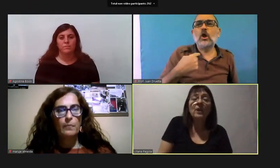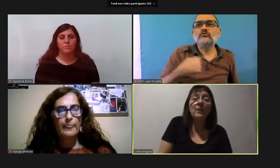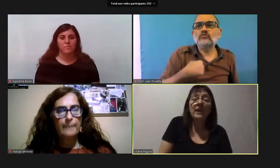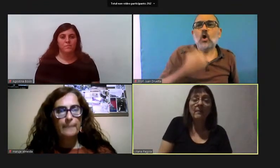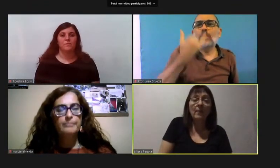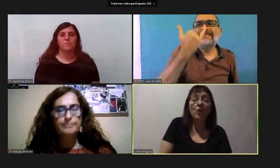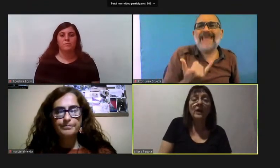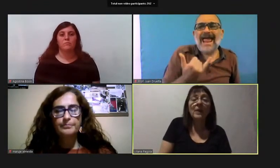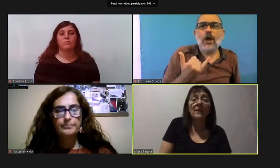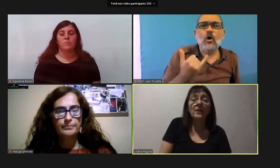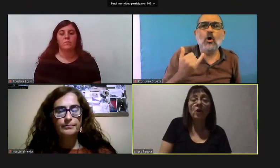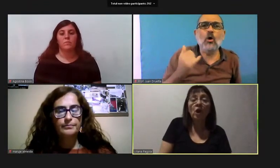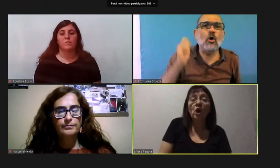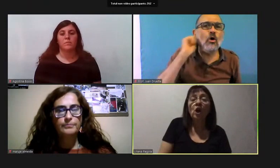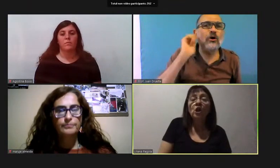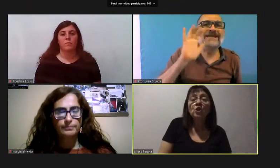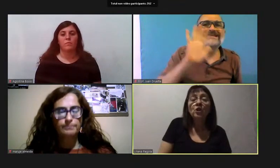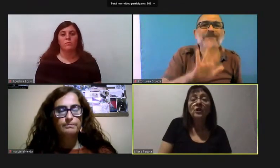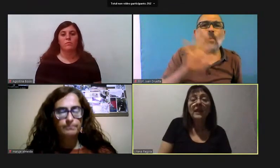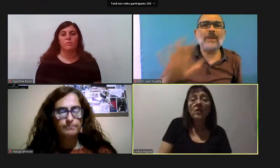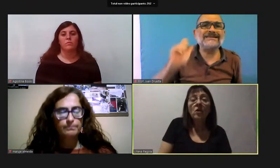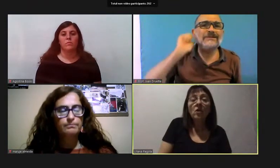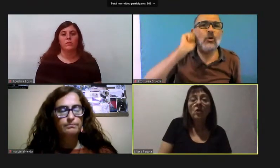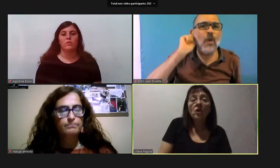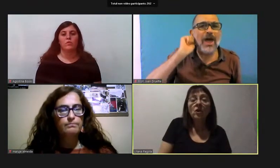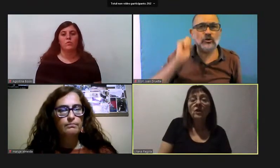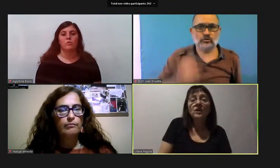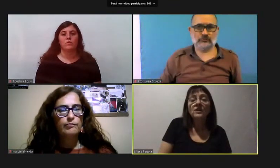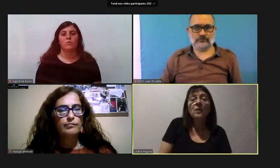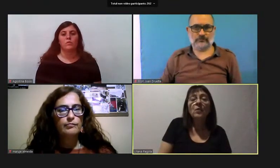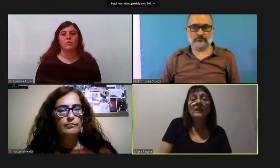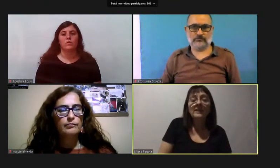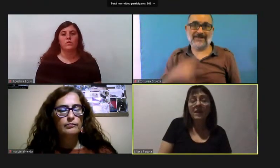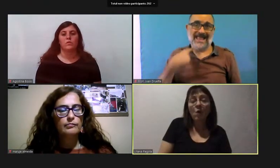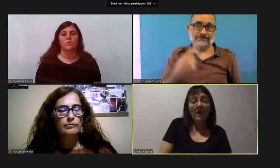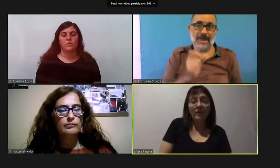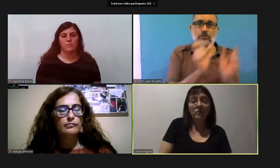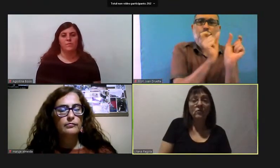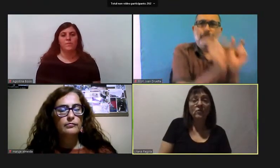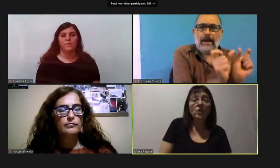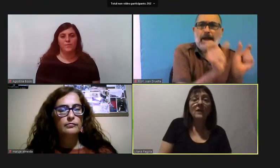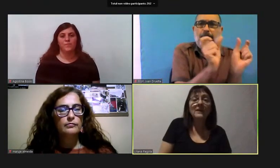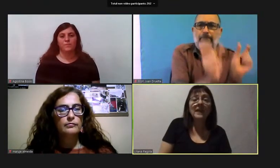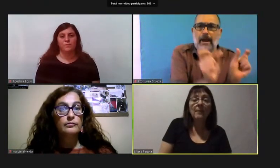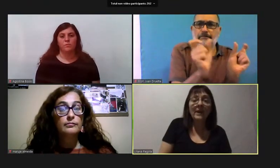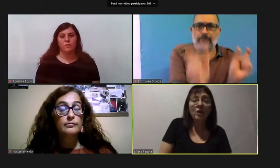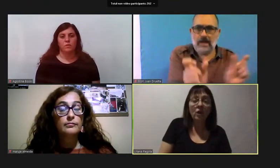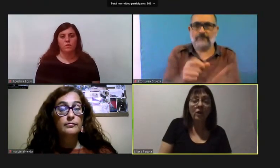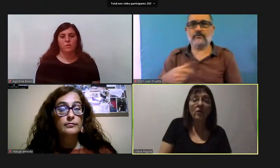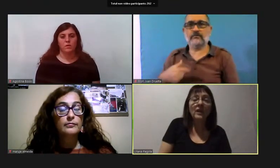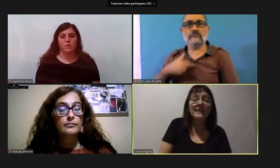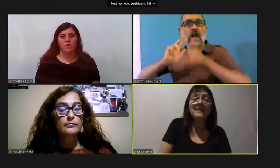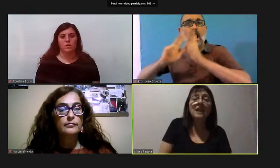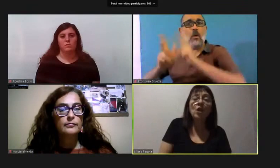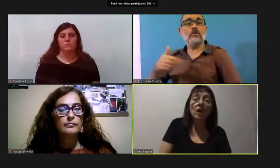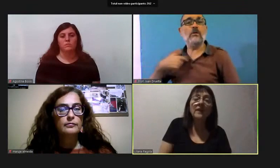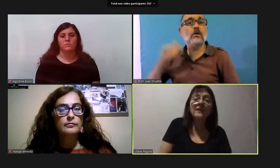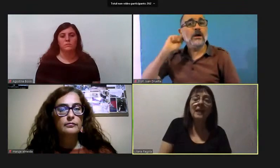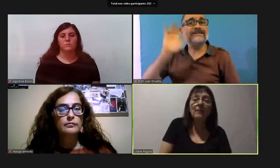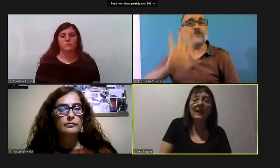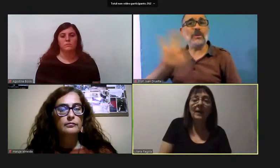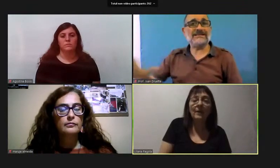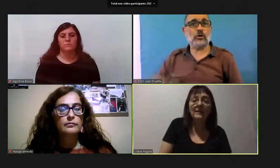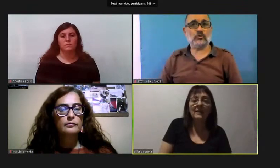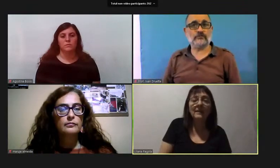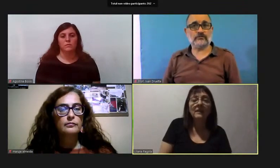lengua. Porque, por ejemplo, con el español, yo tengo 55 años. Yo digo así en español, ¿no? Ese es el orden